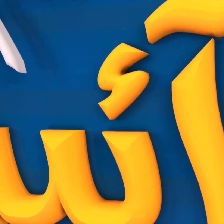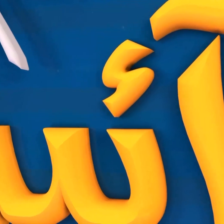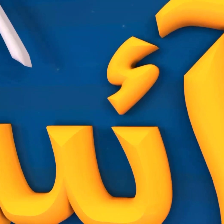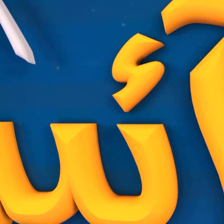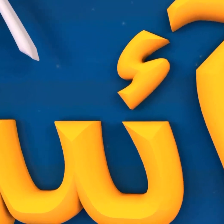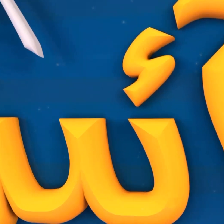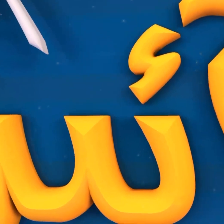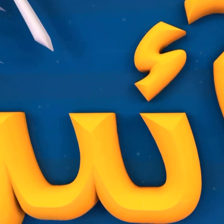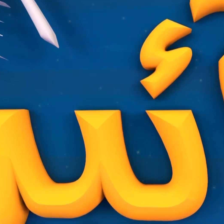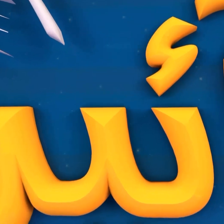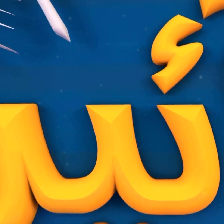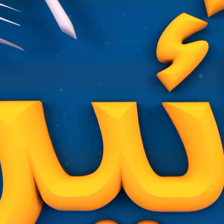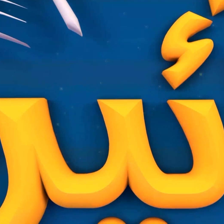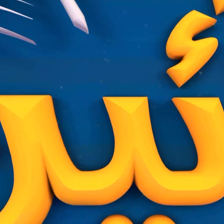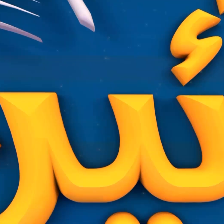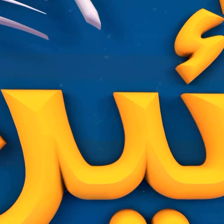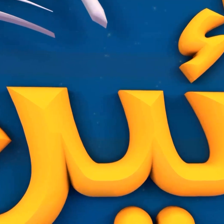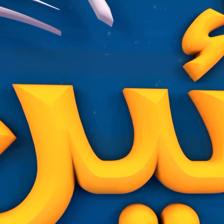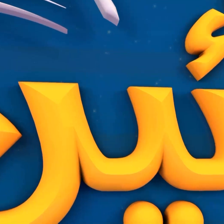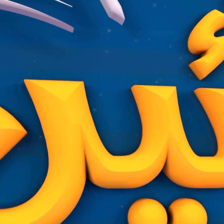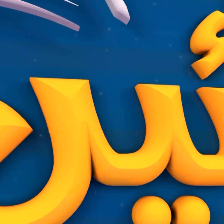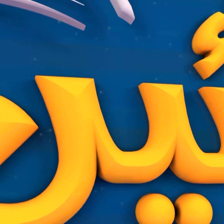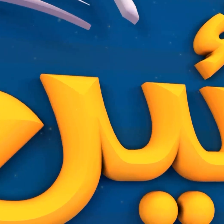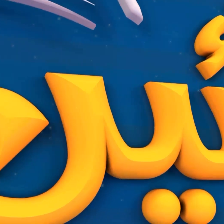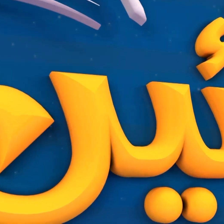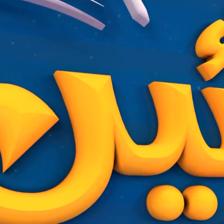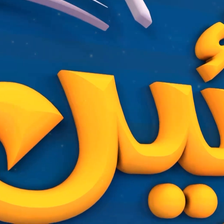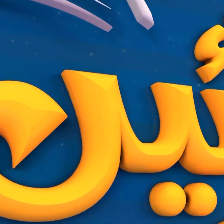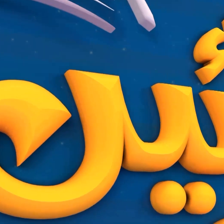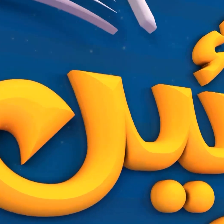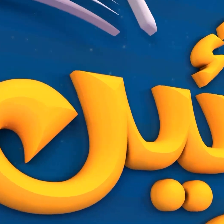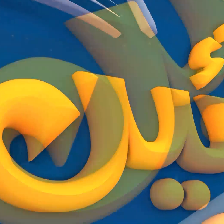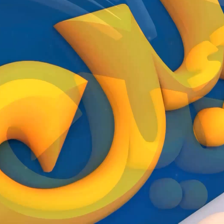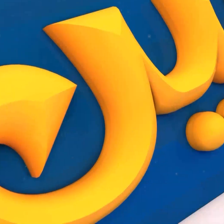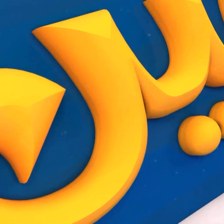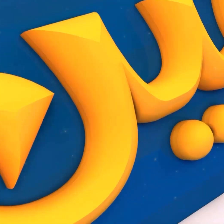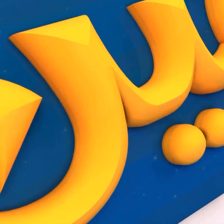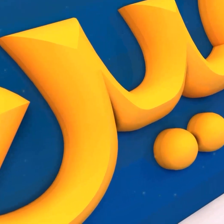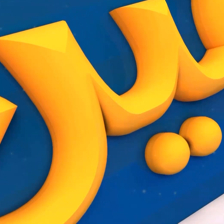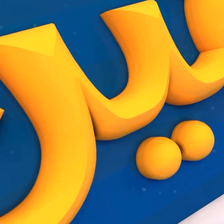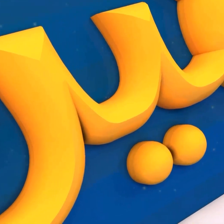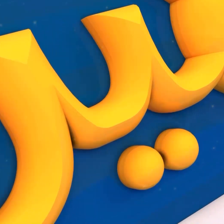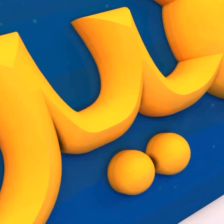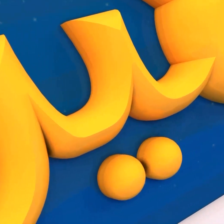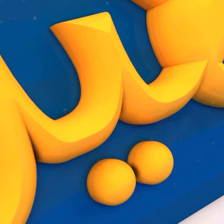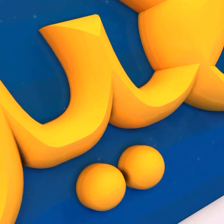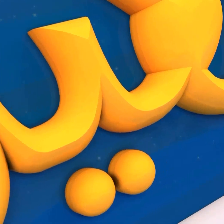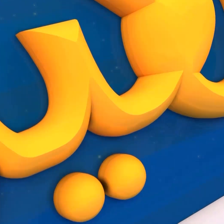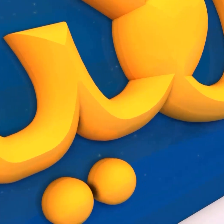آئے کچھ سیکھیں، آئے کچھ سیکھیں، سنت آداب کا